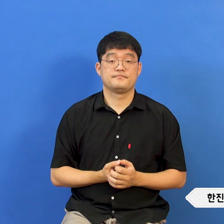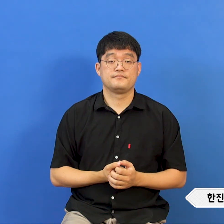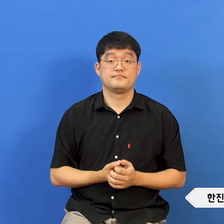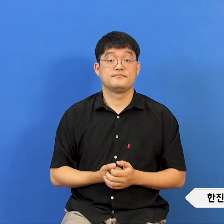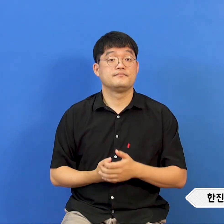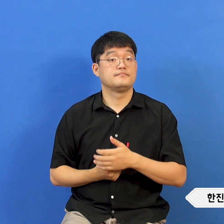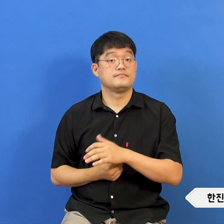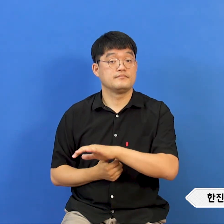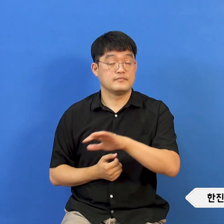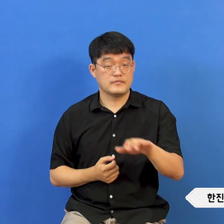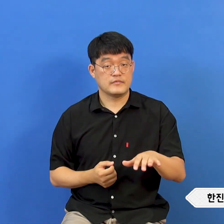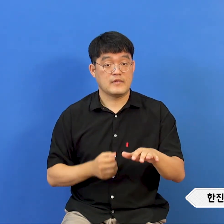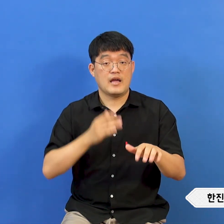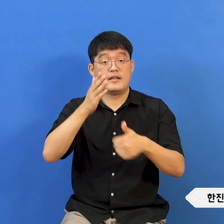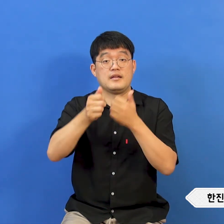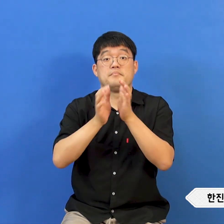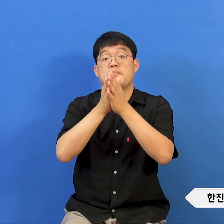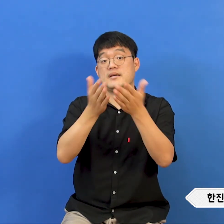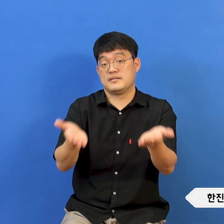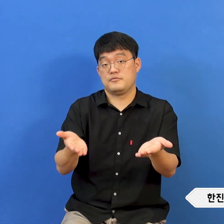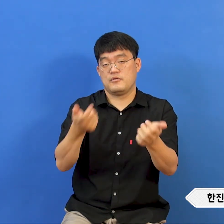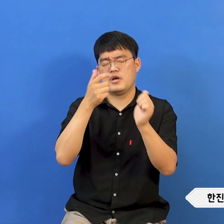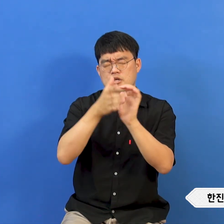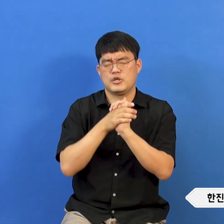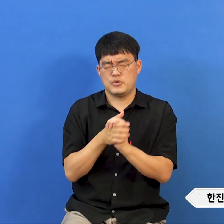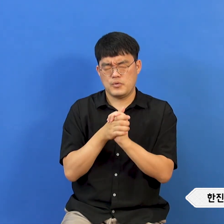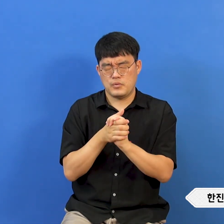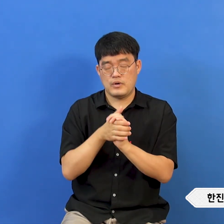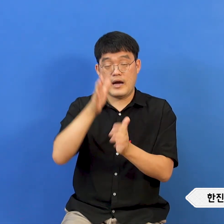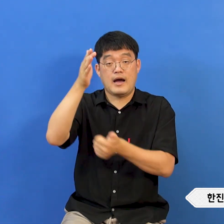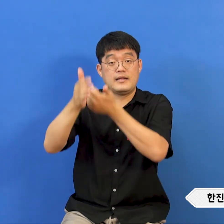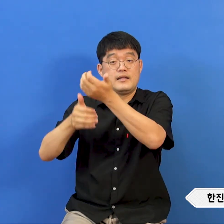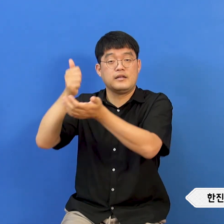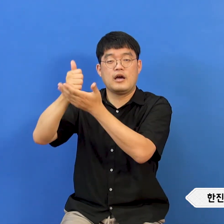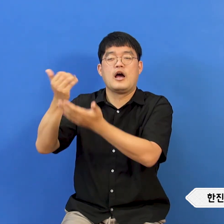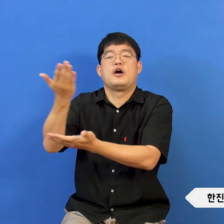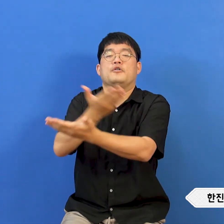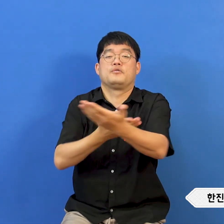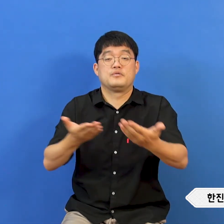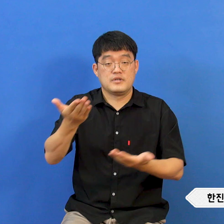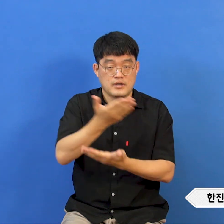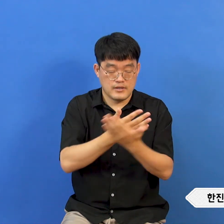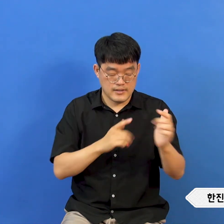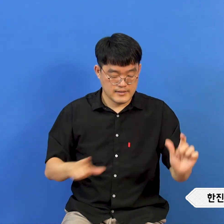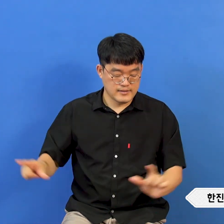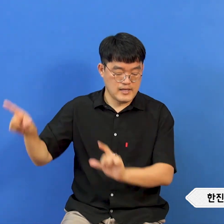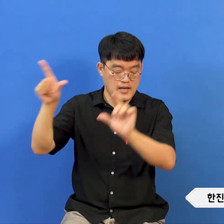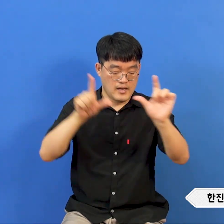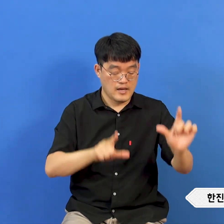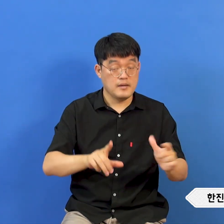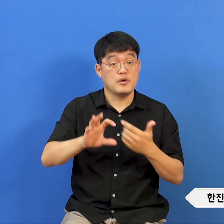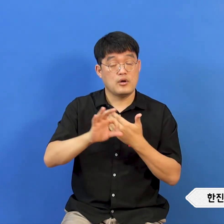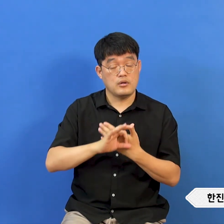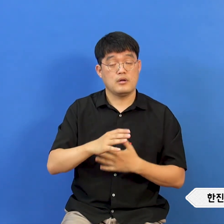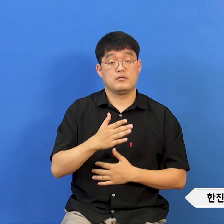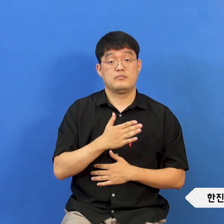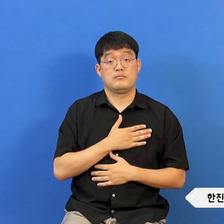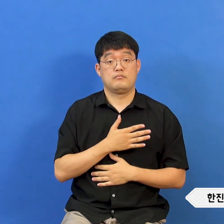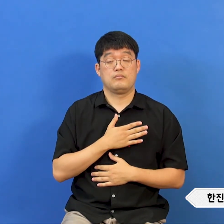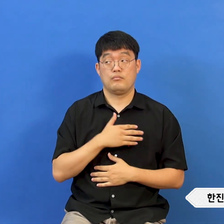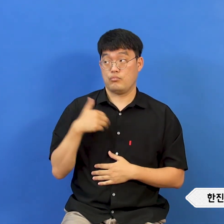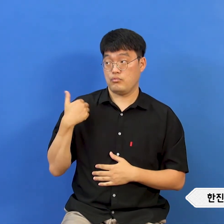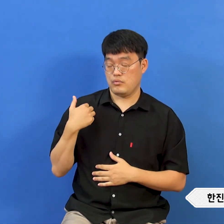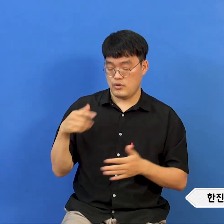그래서 말씀과 기도로 하나님과 교제하고 교통하면서 살면 나도 모르는 가운데